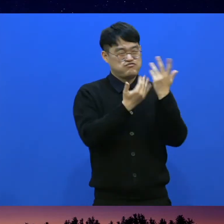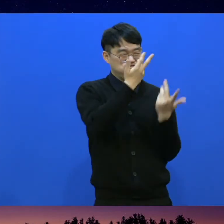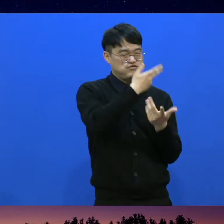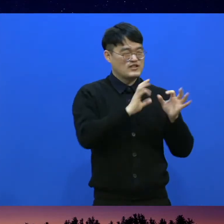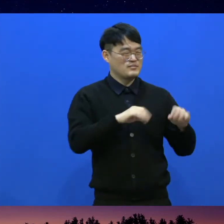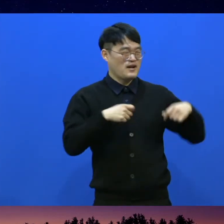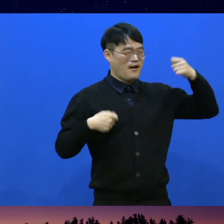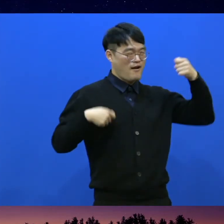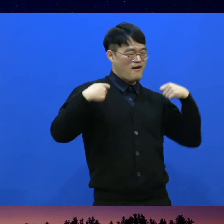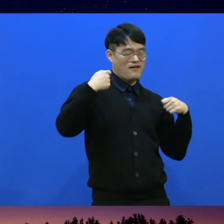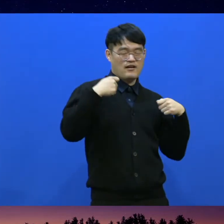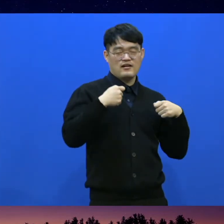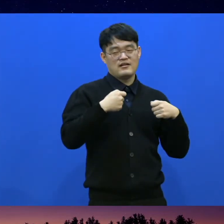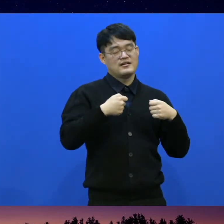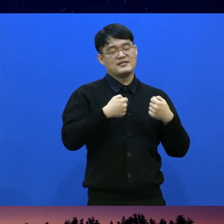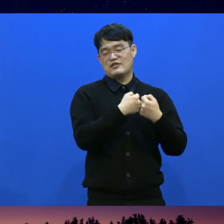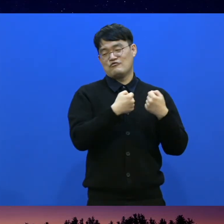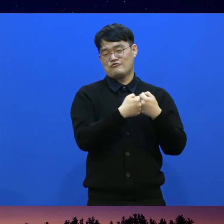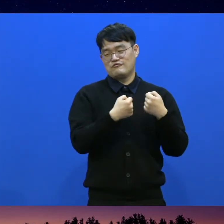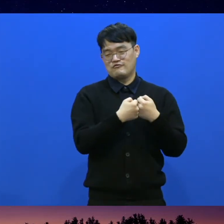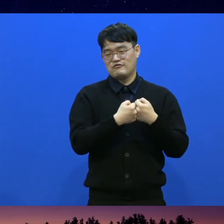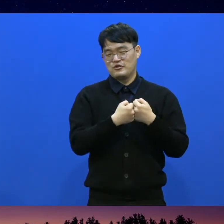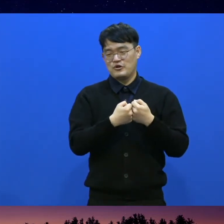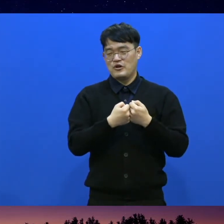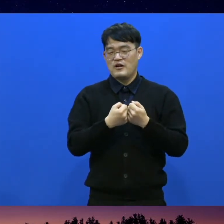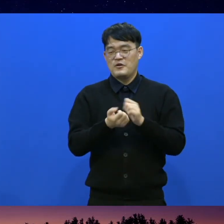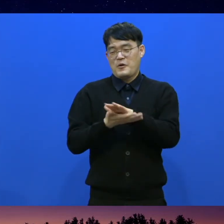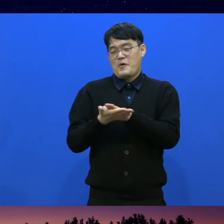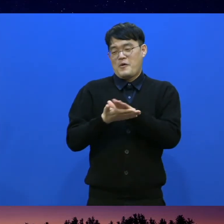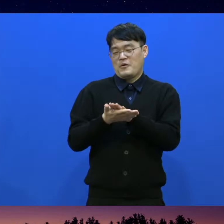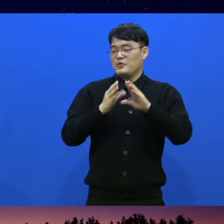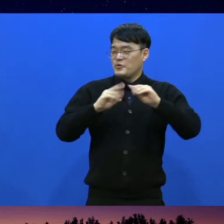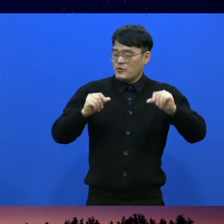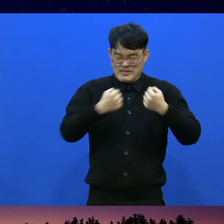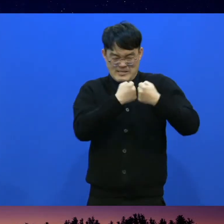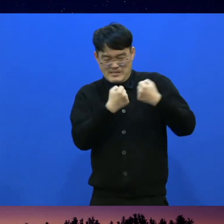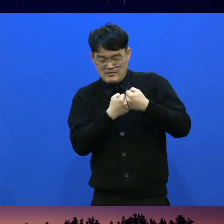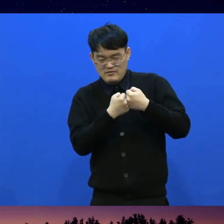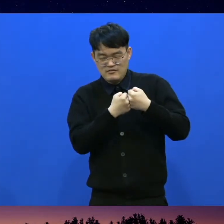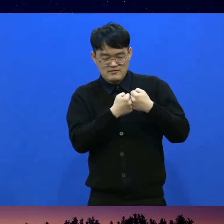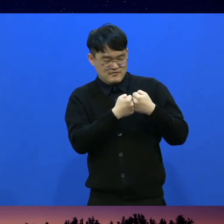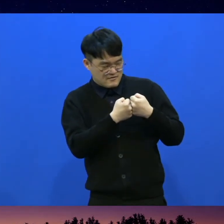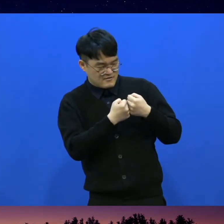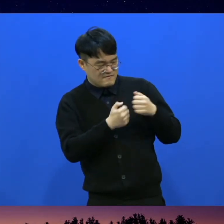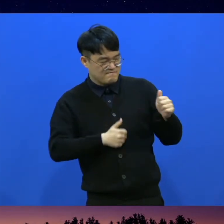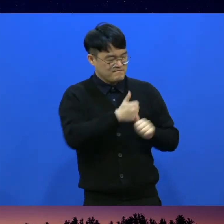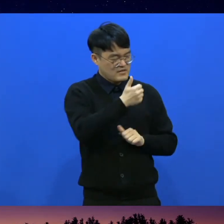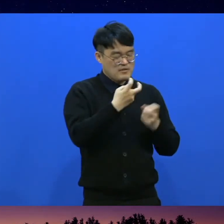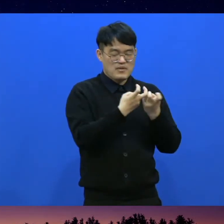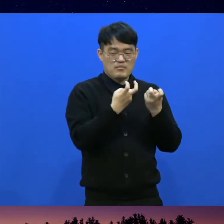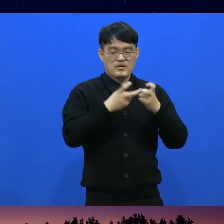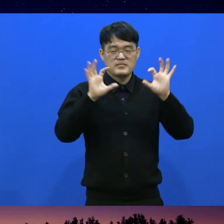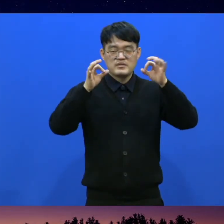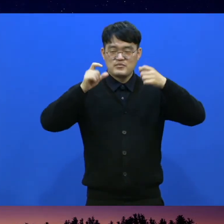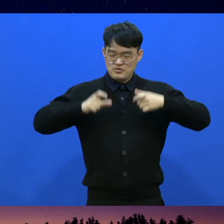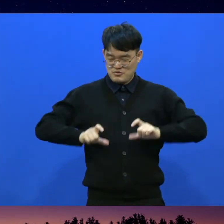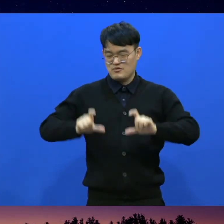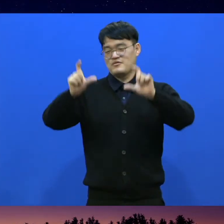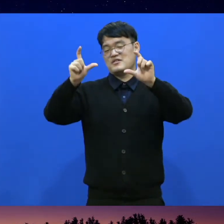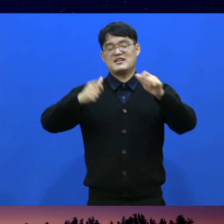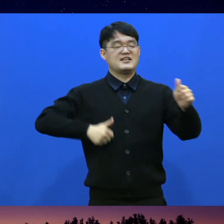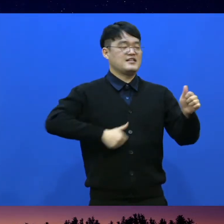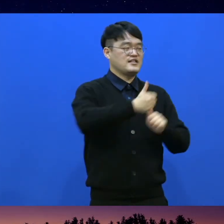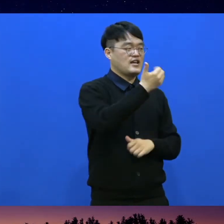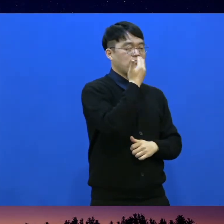싸워야 되고 놀토와 싸워야 되고 할리데이 문화, 이 세속 문화와 싸우는 게 검찰에 있습니다. 그리고 어떻게 우리가 그러면 이길 수 있느냐?